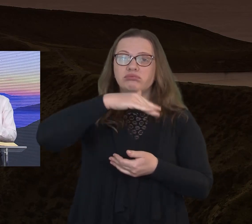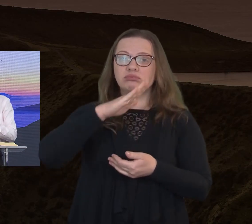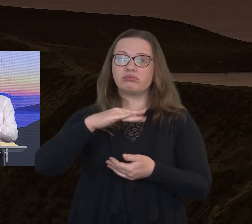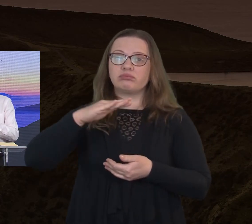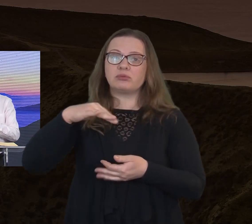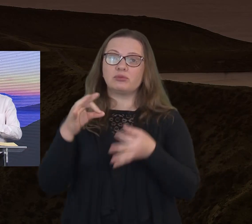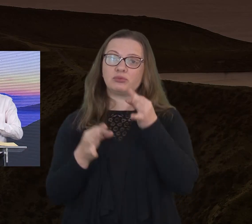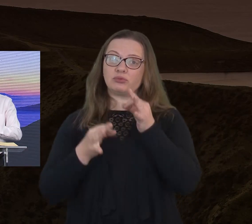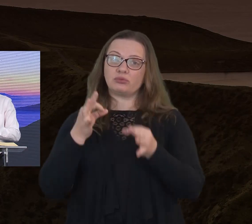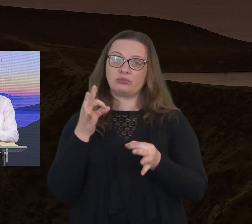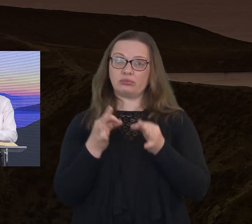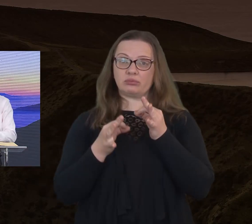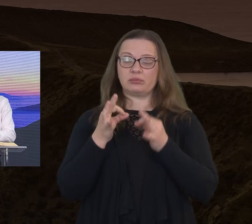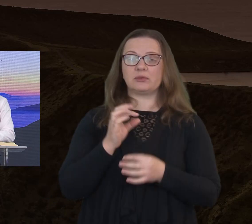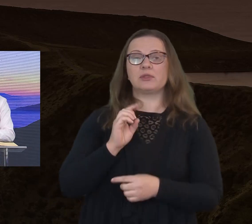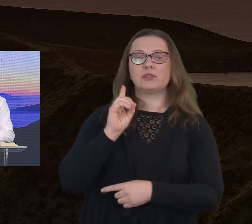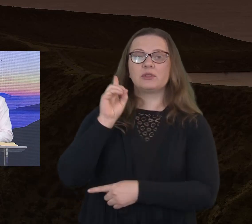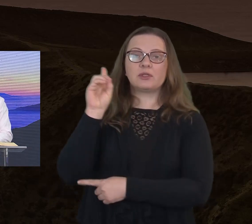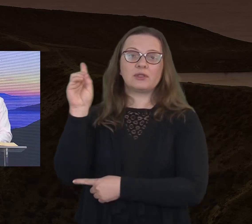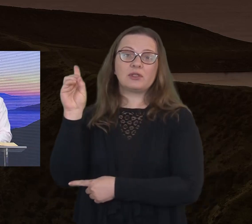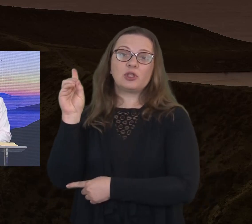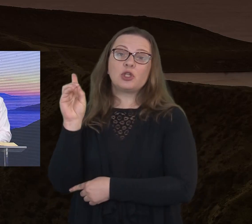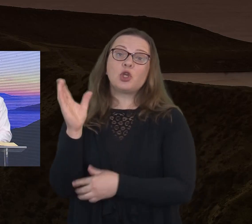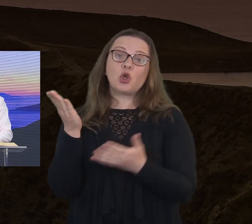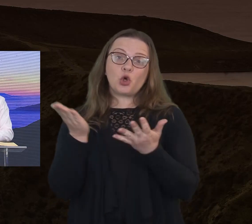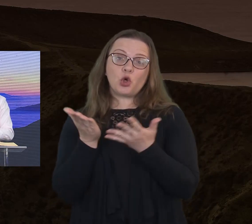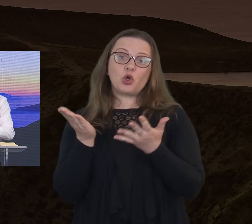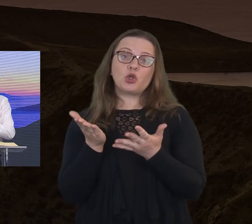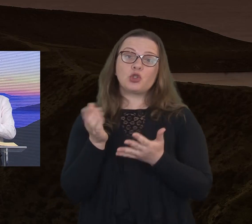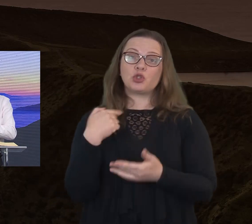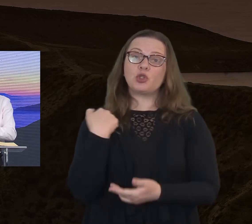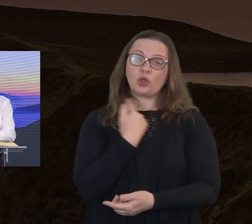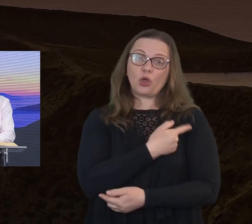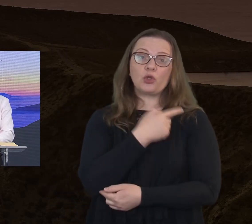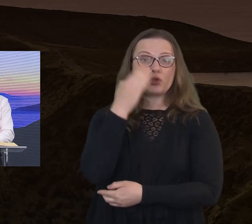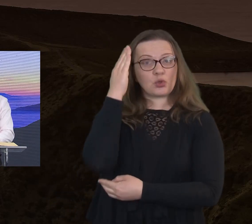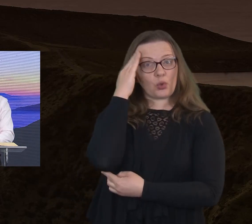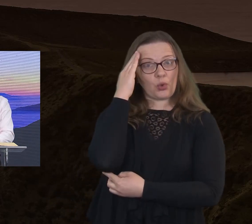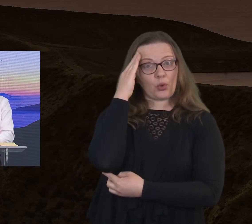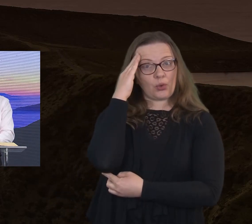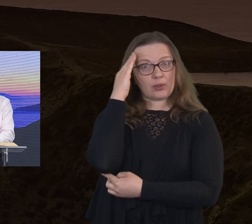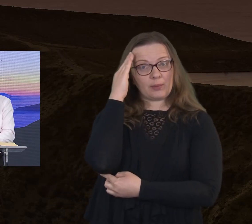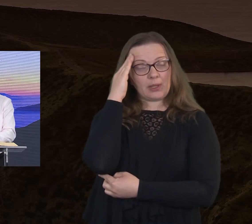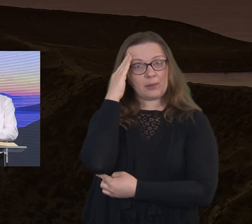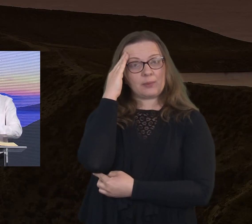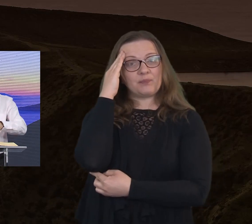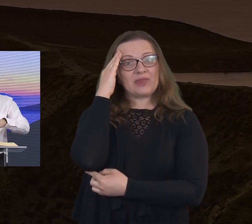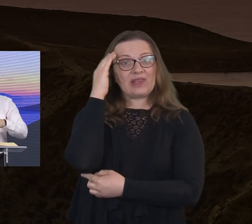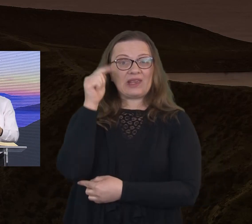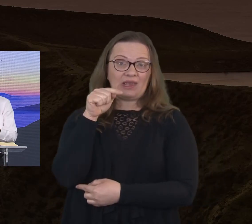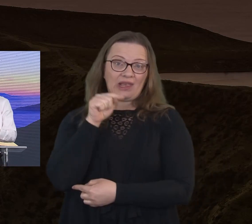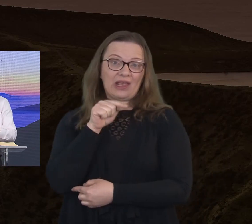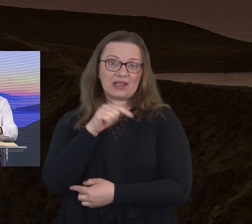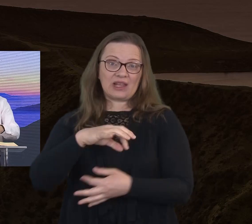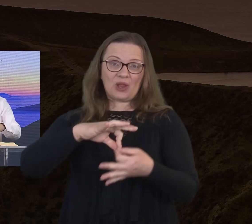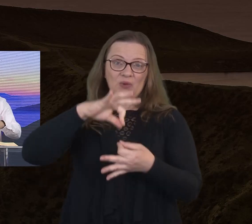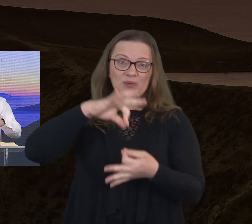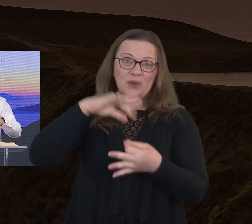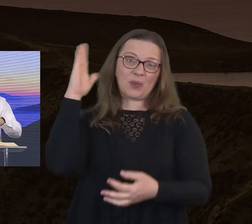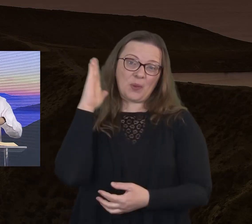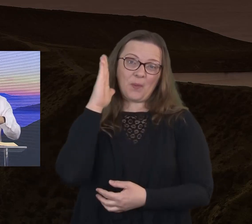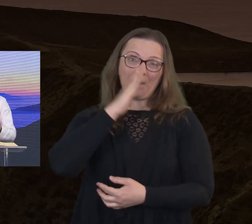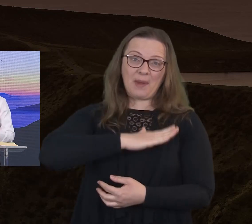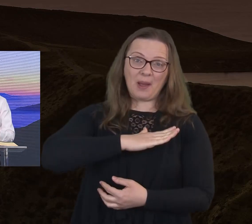E hoje nós conhecemos que eles são espíritos imundos, que são os demônios, que muitas vezes precisam de corpos